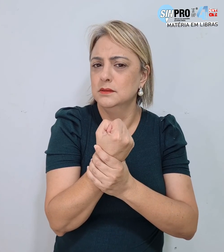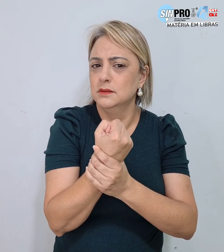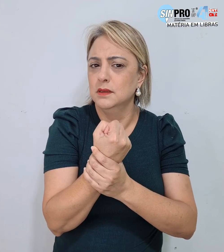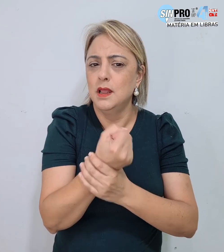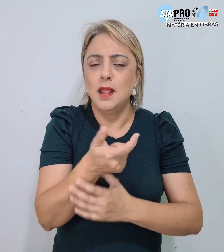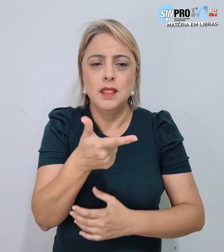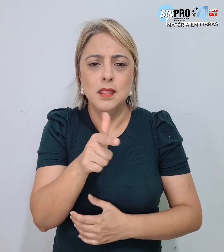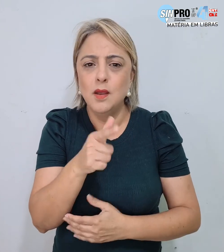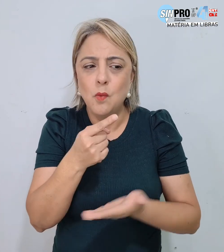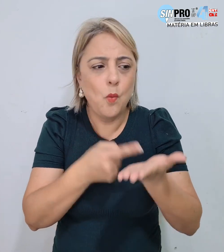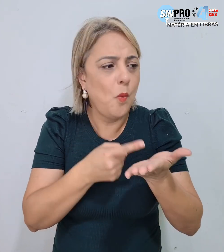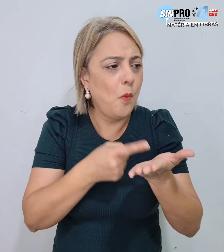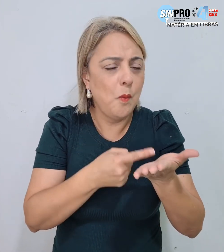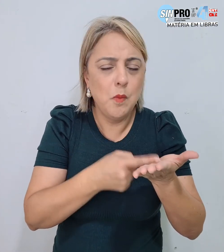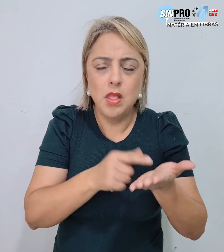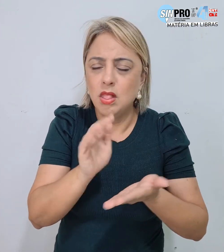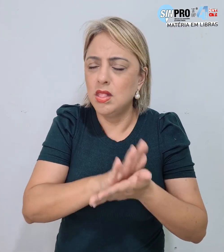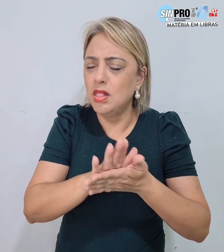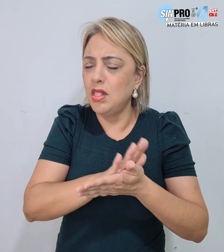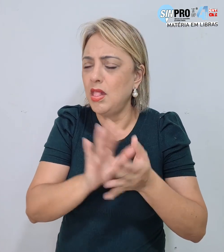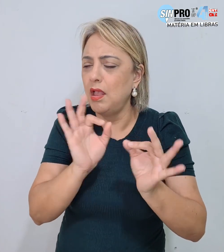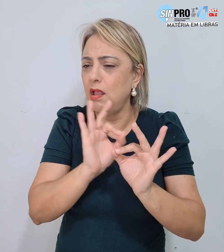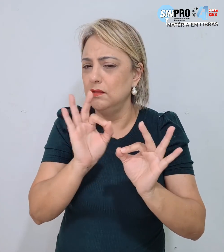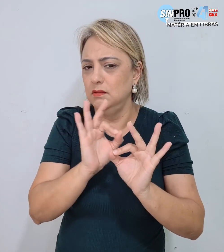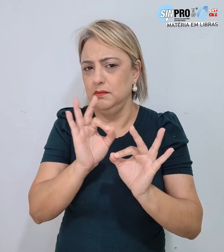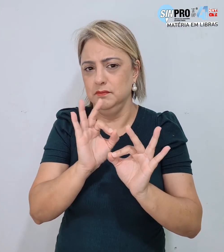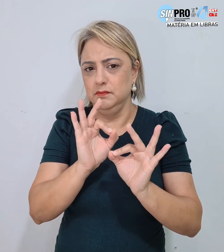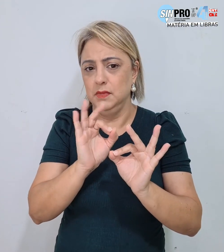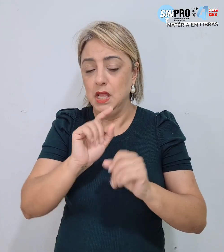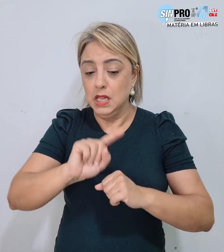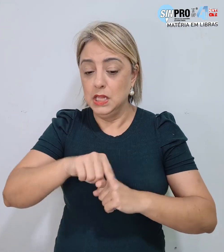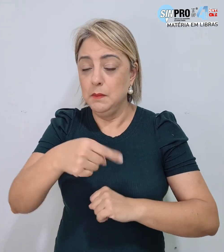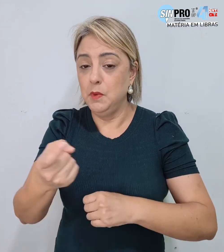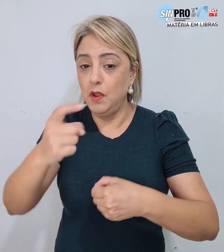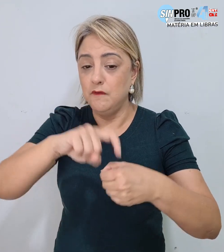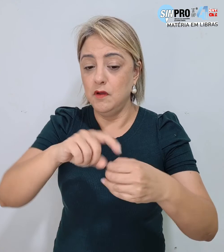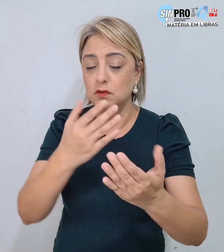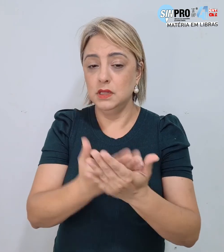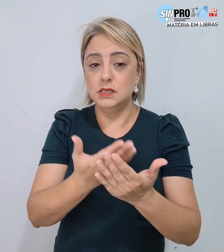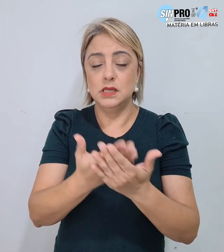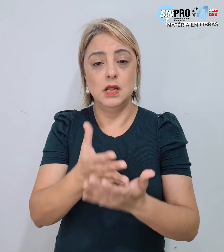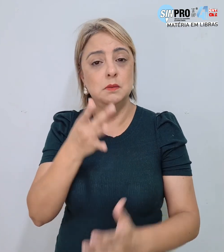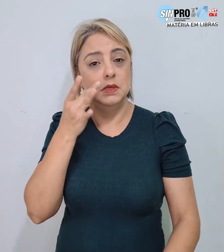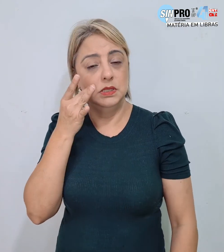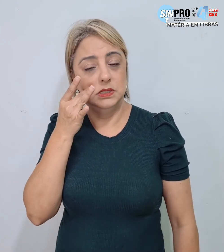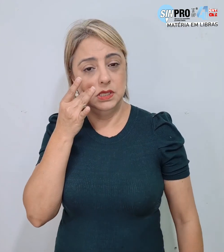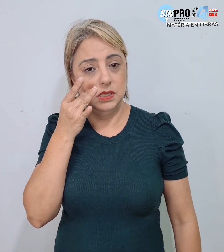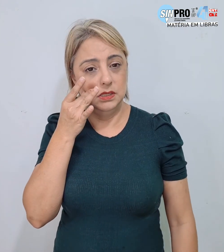não estão sendo cumpridos e após o retorno às aulas presenciais